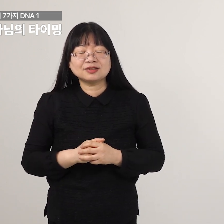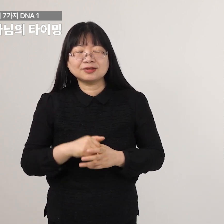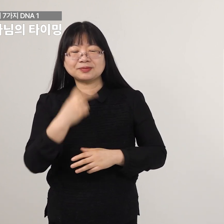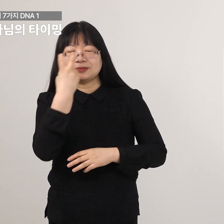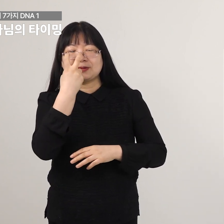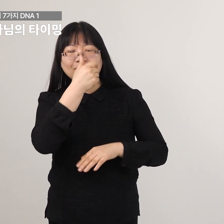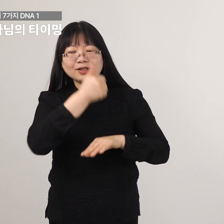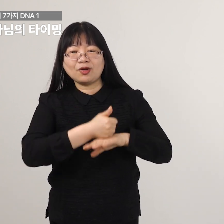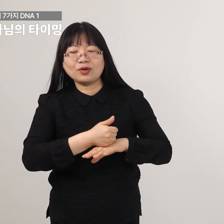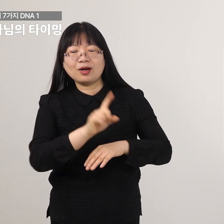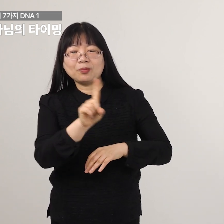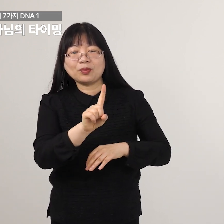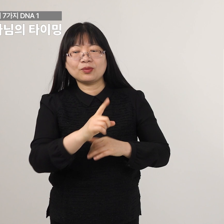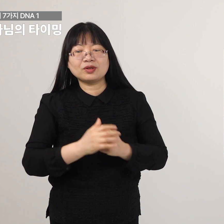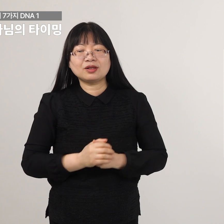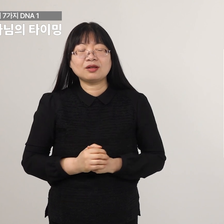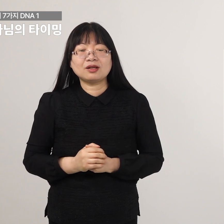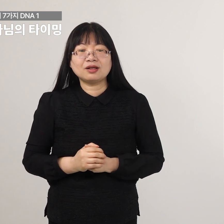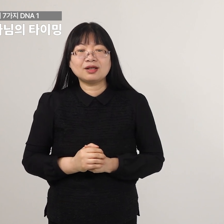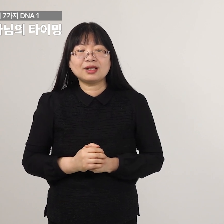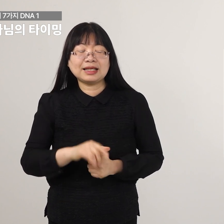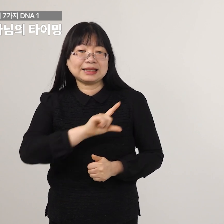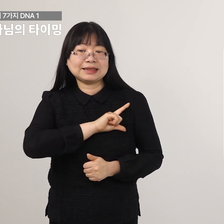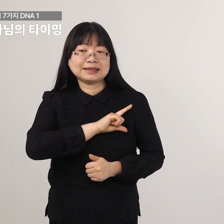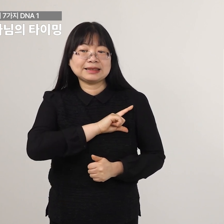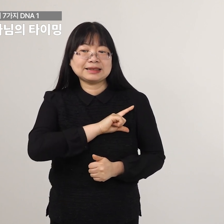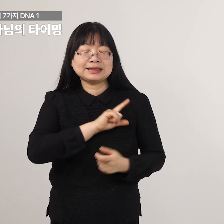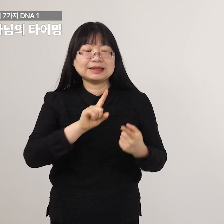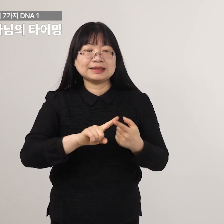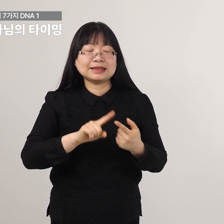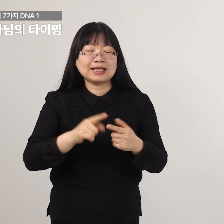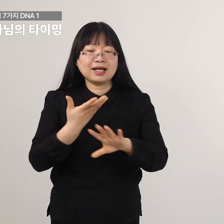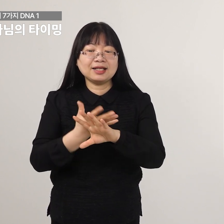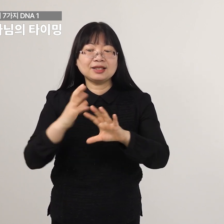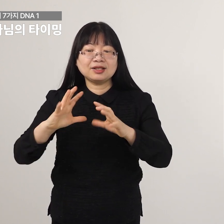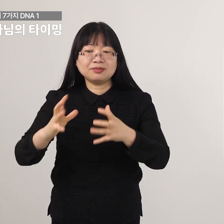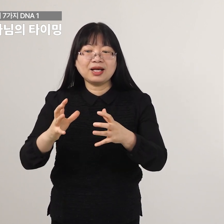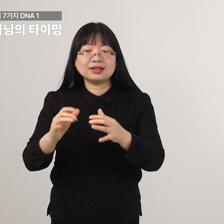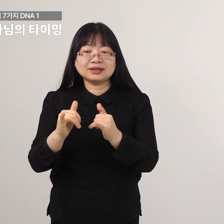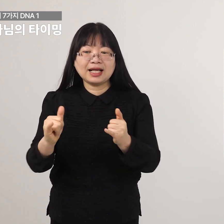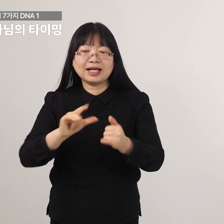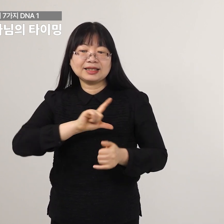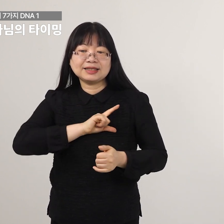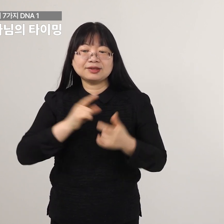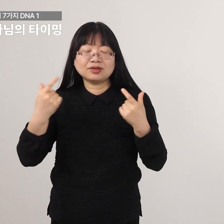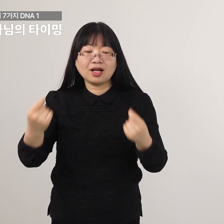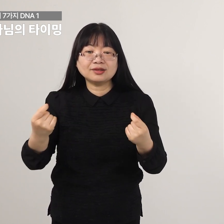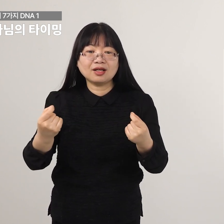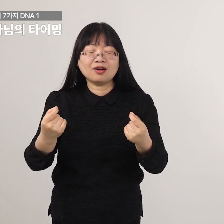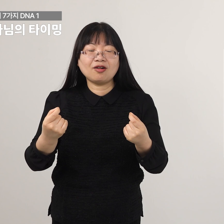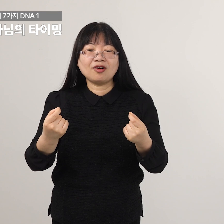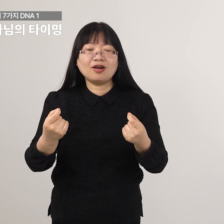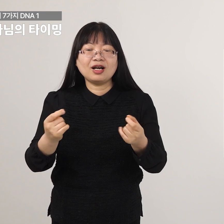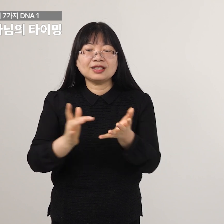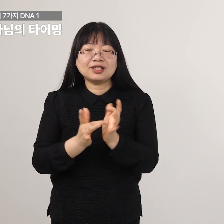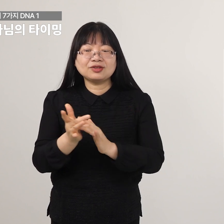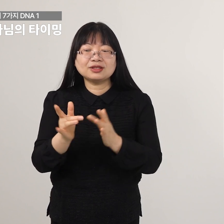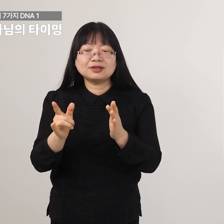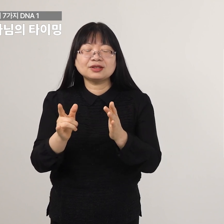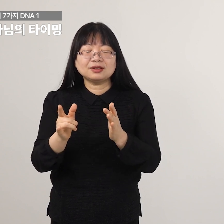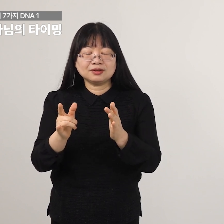결과는 어쨌든 이름 자체가 이방 이름인 걸로 봐서 이방인인 것만은